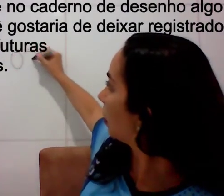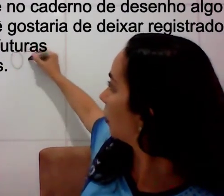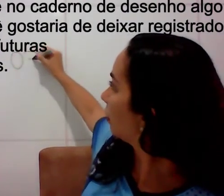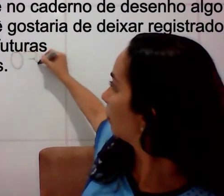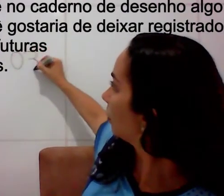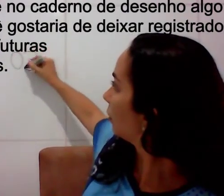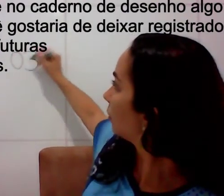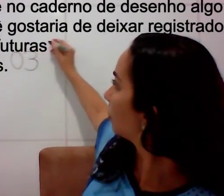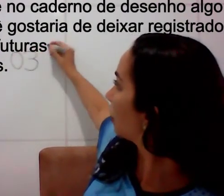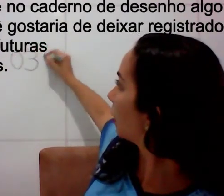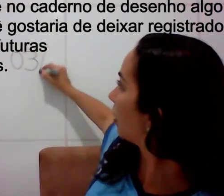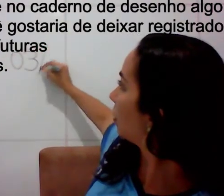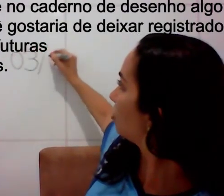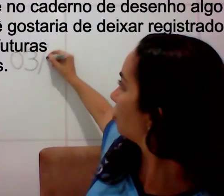dia 3